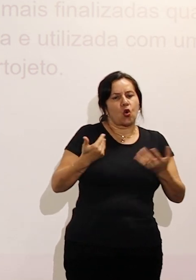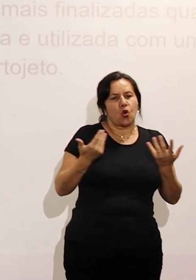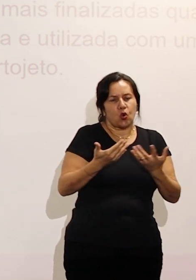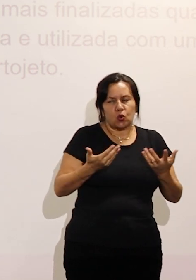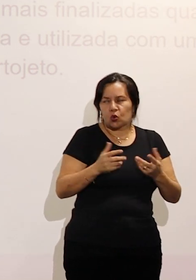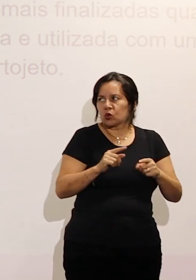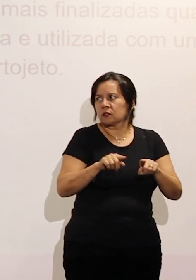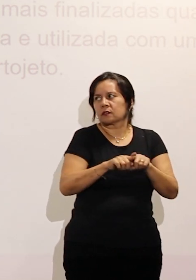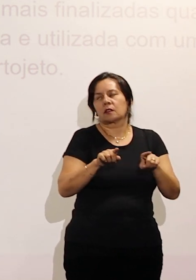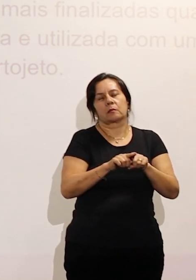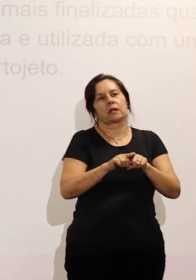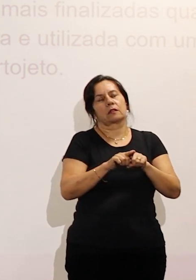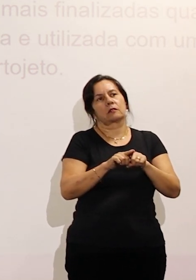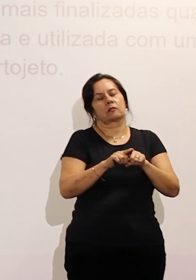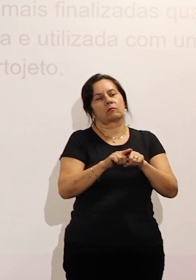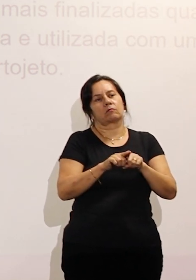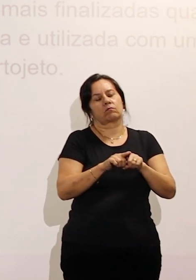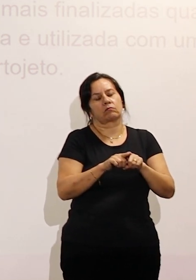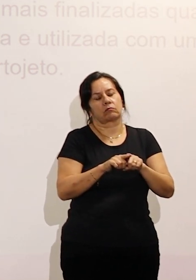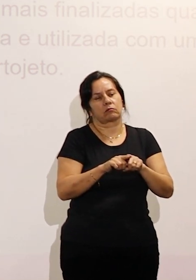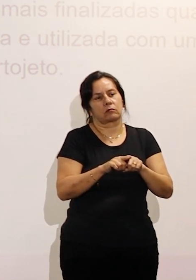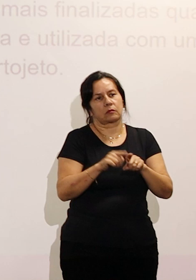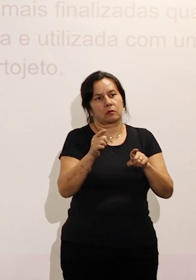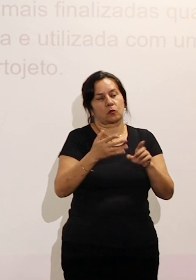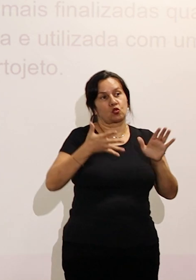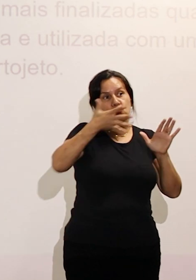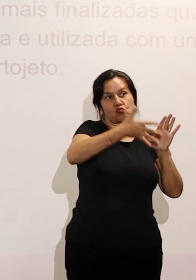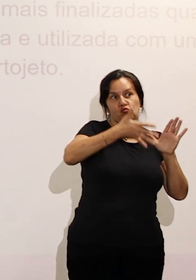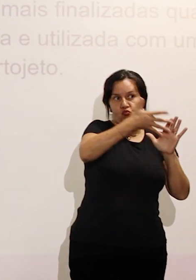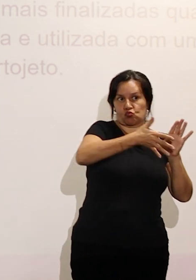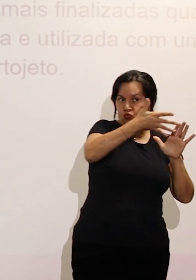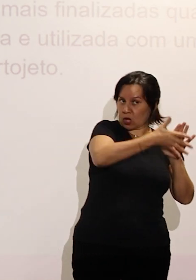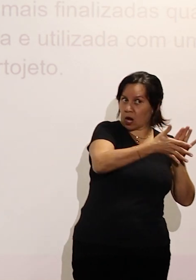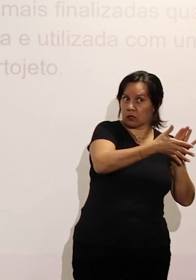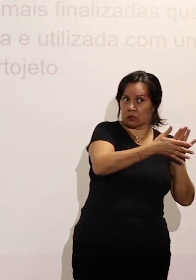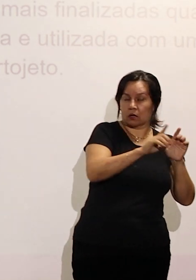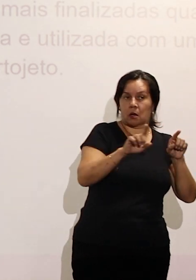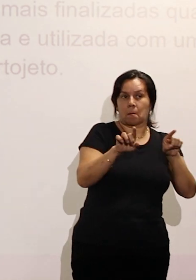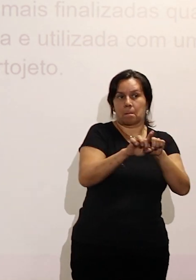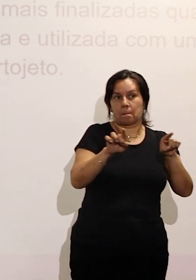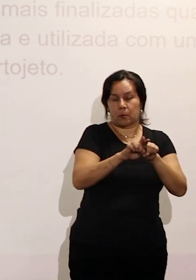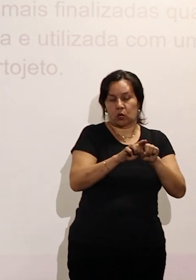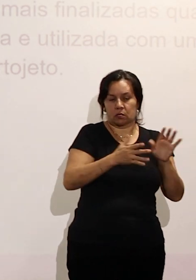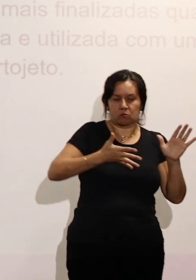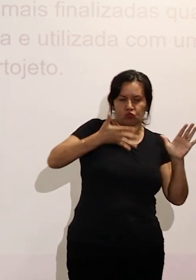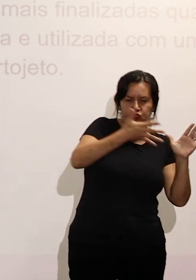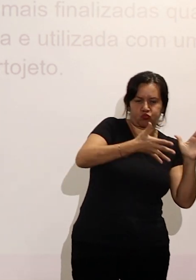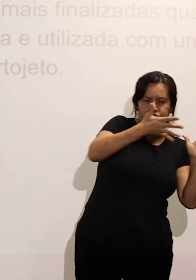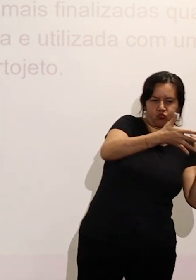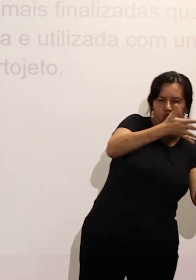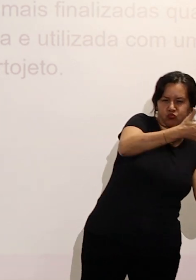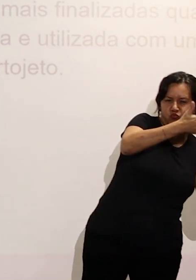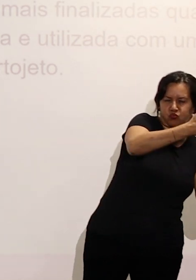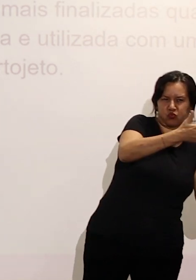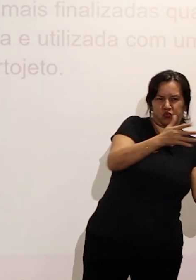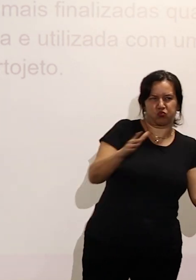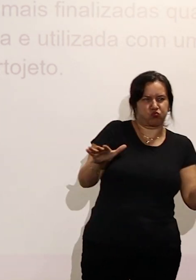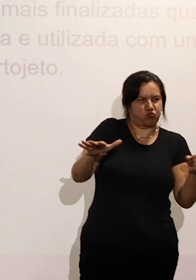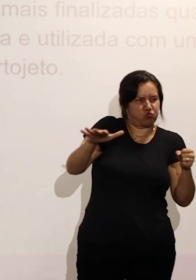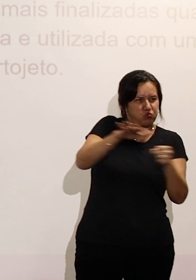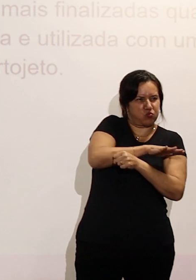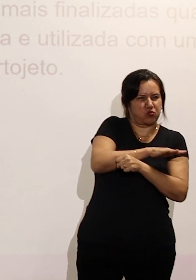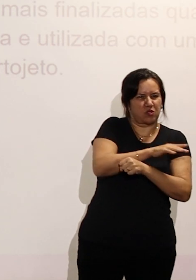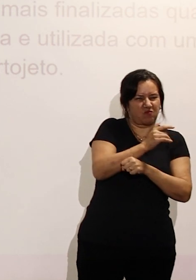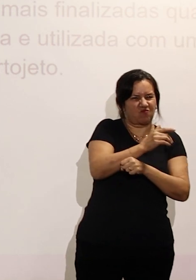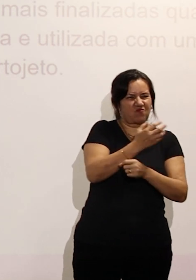apresentação, mas ele deu um exemplo muito legal de uma locomotiva, de um vilão que ele fez, e era uma locomotiva toda trevosa, assim, cheia de espinho